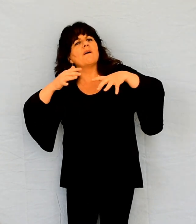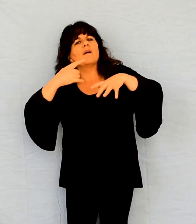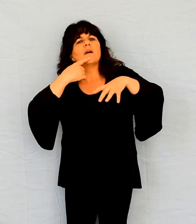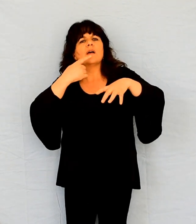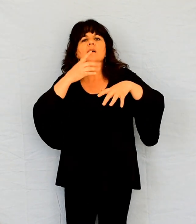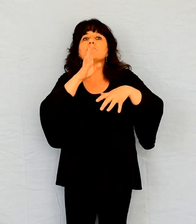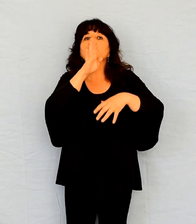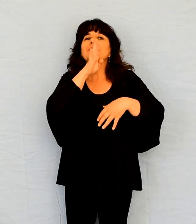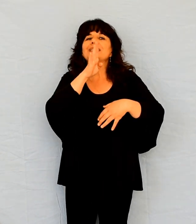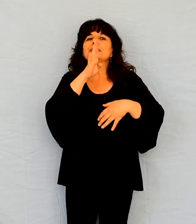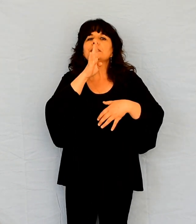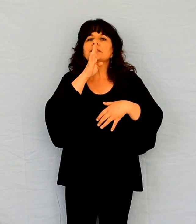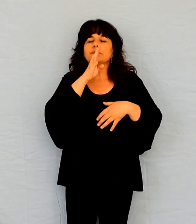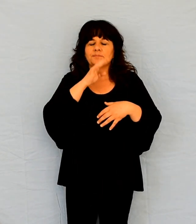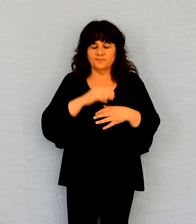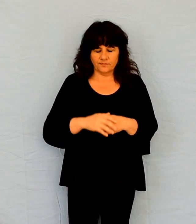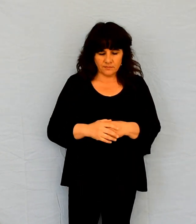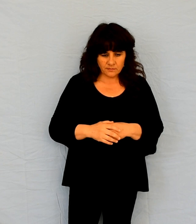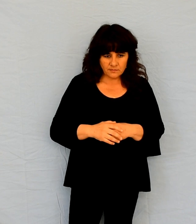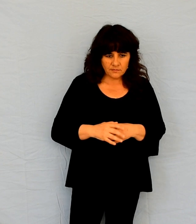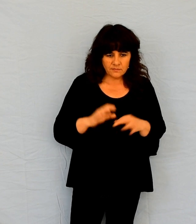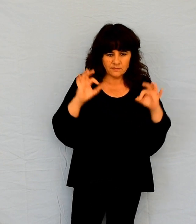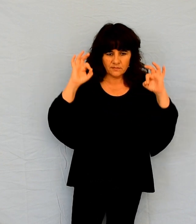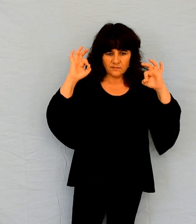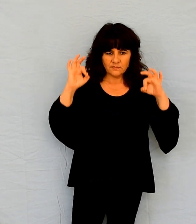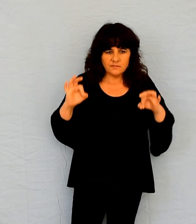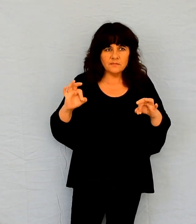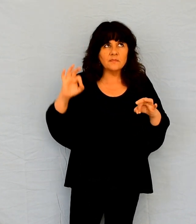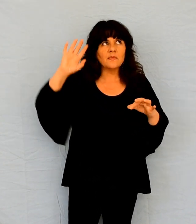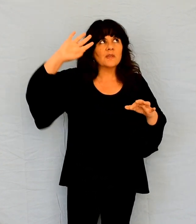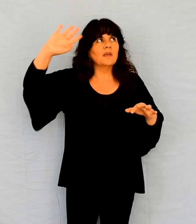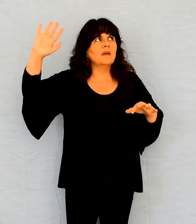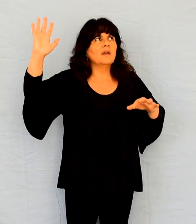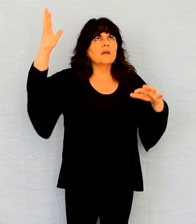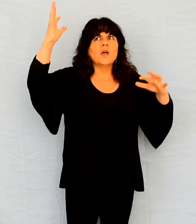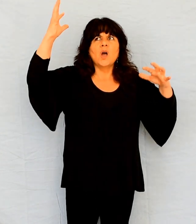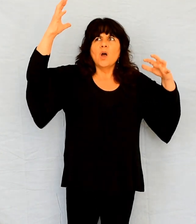L'obscurité se fit sur toute la terre, jusqu'à la 9e heure,